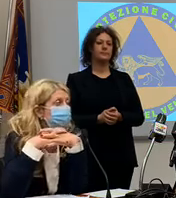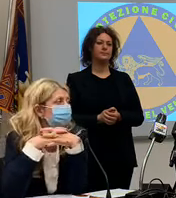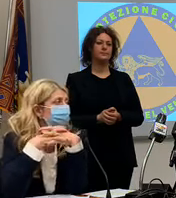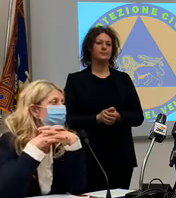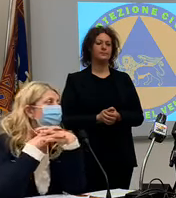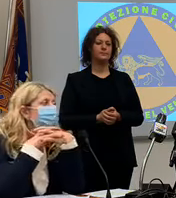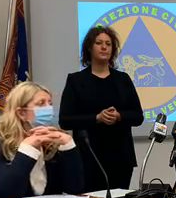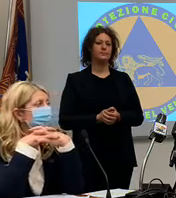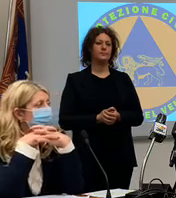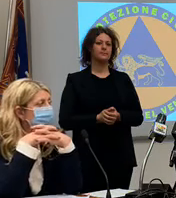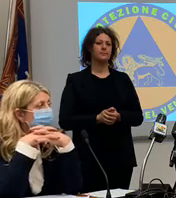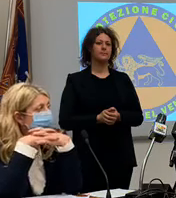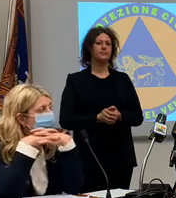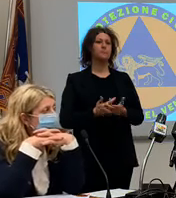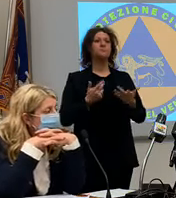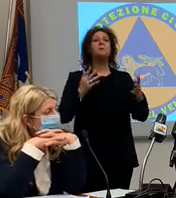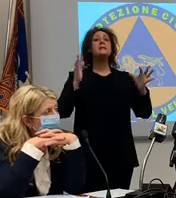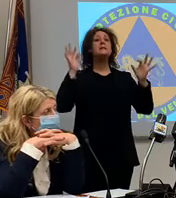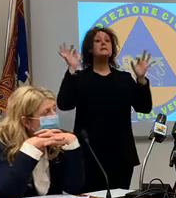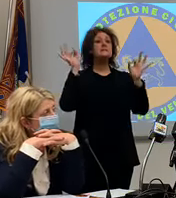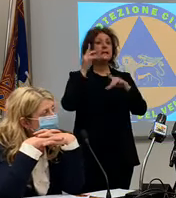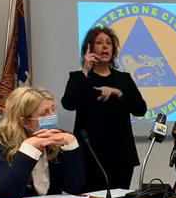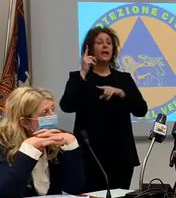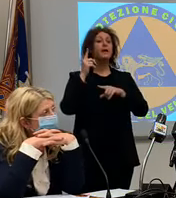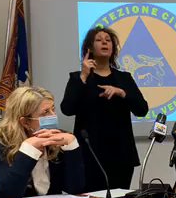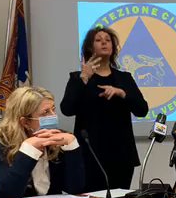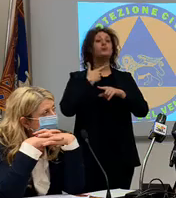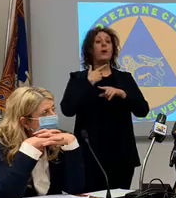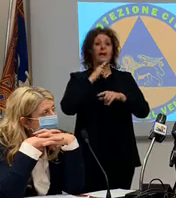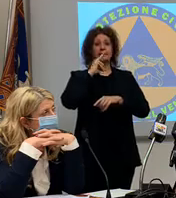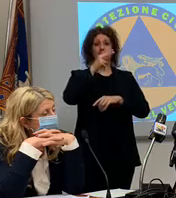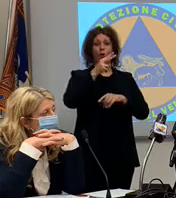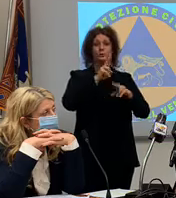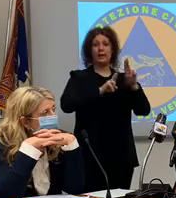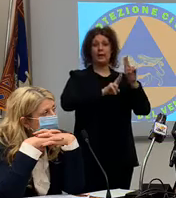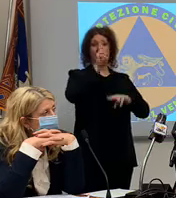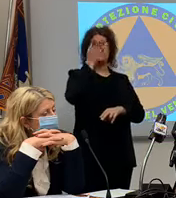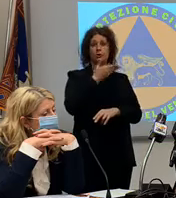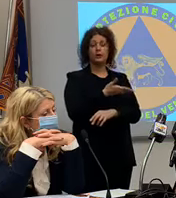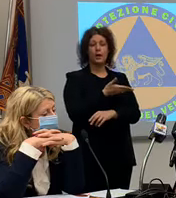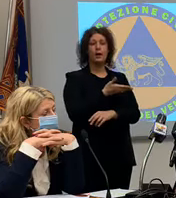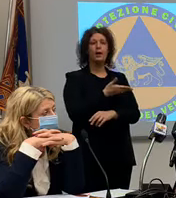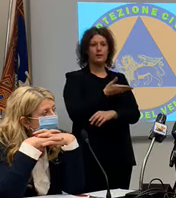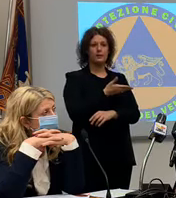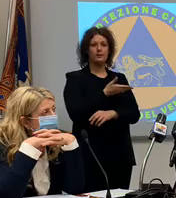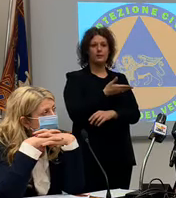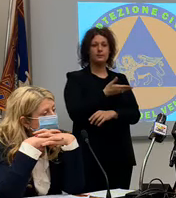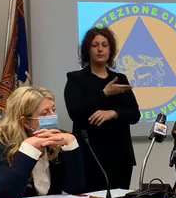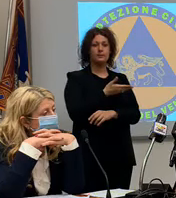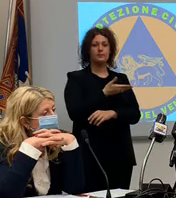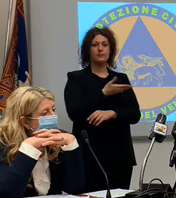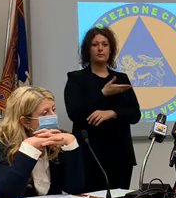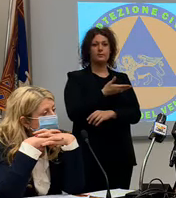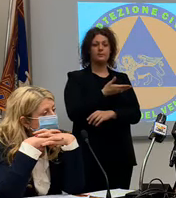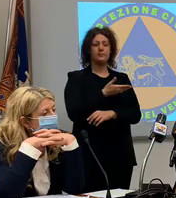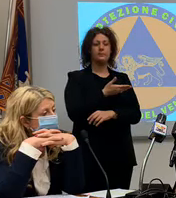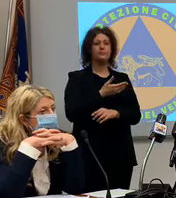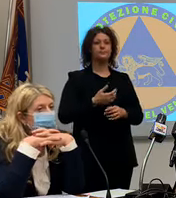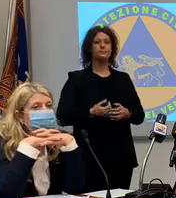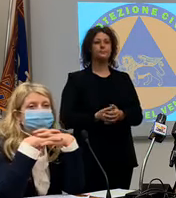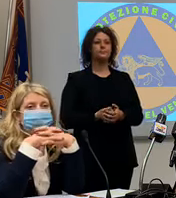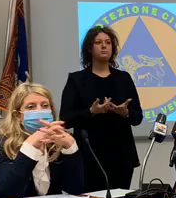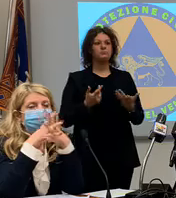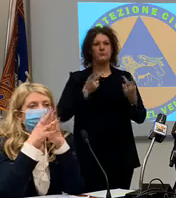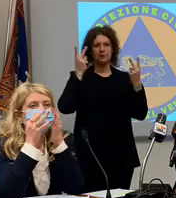venga Se c'è una soluzione Nazionale Che garanzia ci dà non è quella della responsabilità perché ce l' assumiamo Cioè non è che ci votiamo